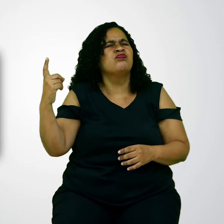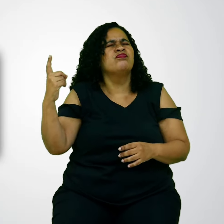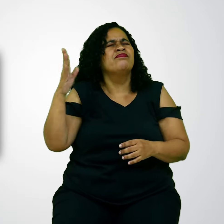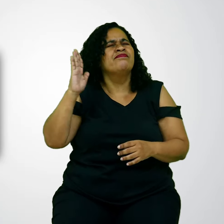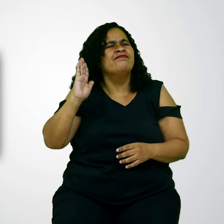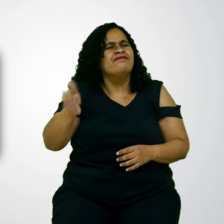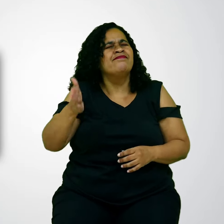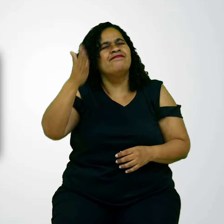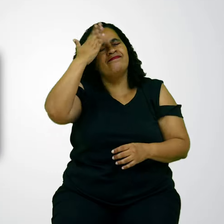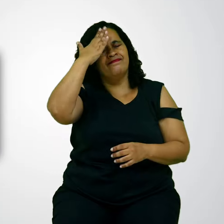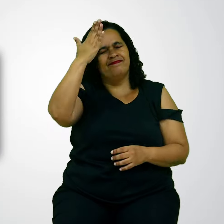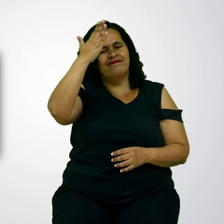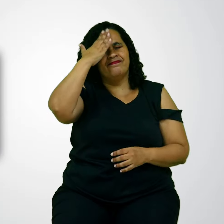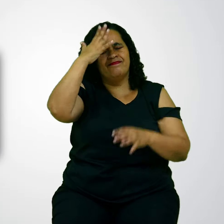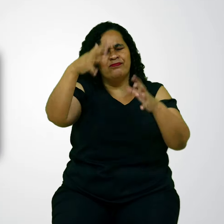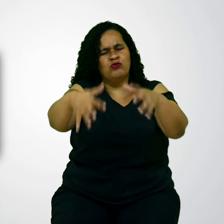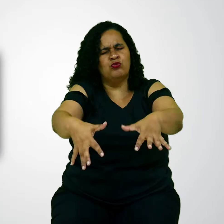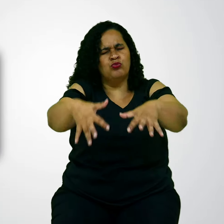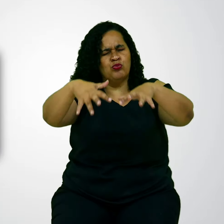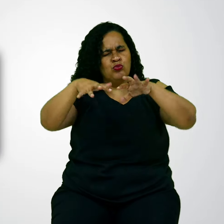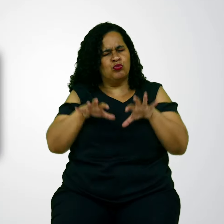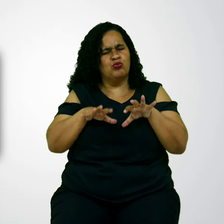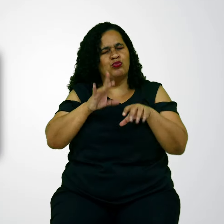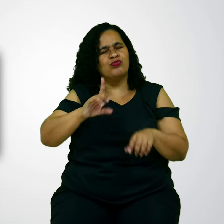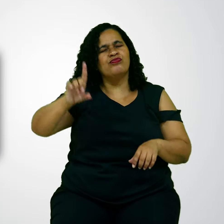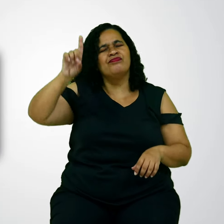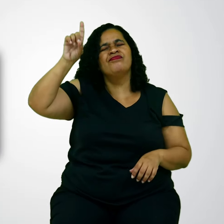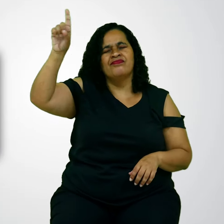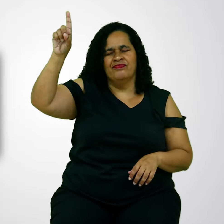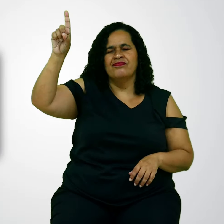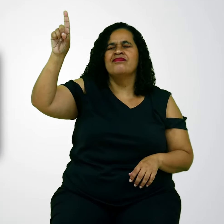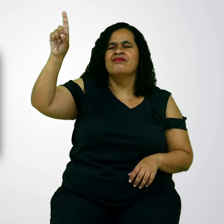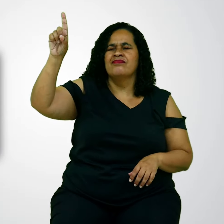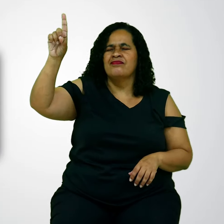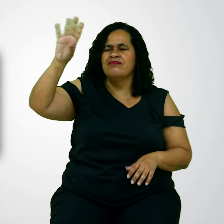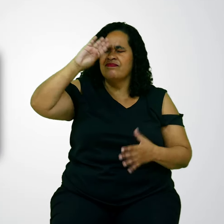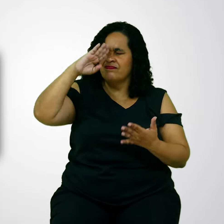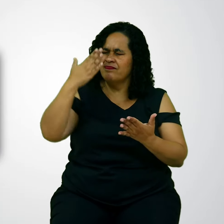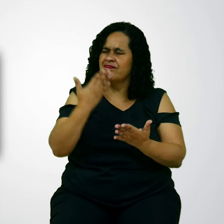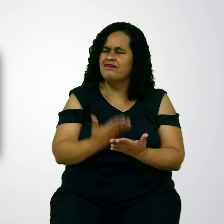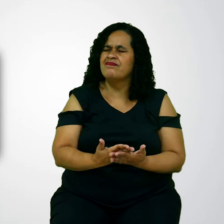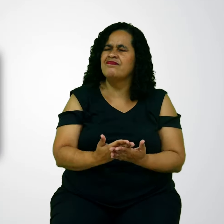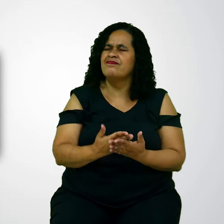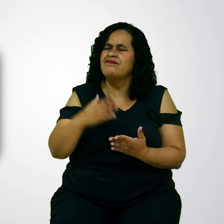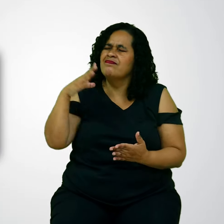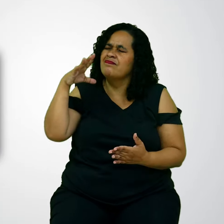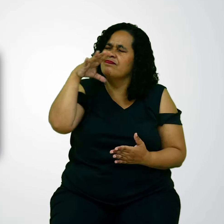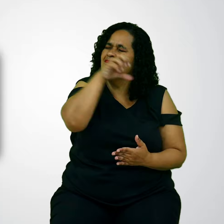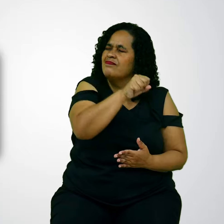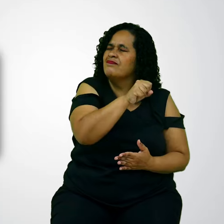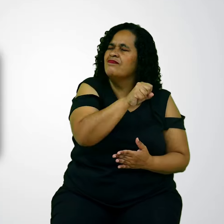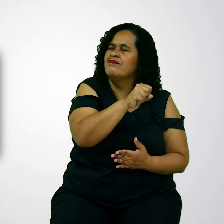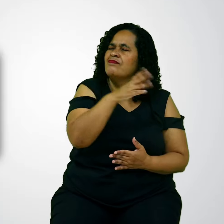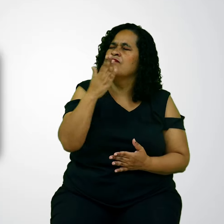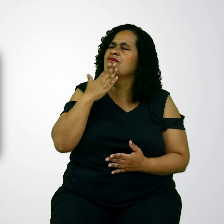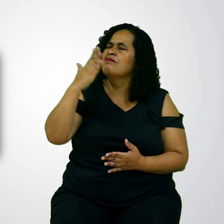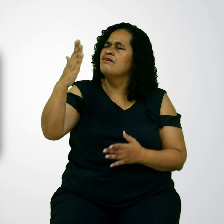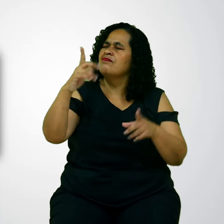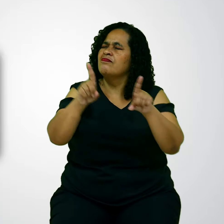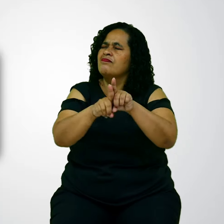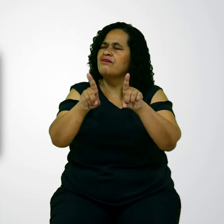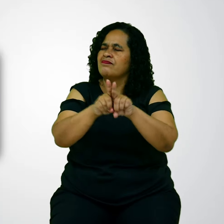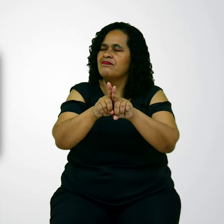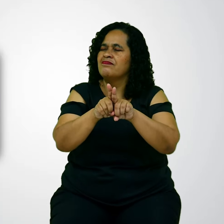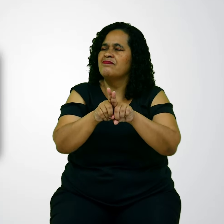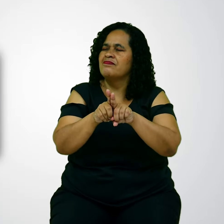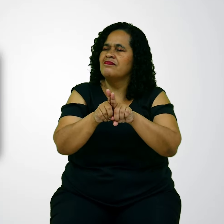seu trono. Amém. A mente está no céu, mas os pés ainda estão na terra. Eu peço que o Senhor levante uma geração